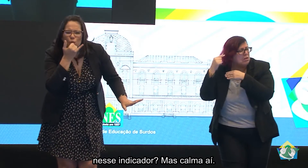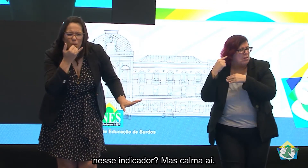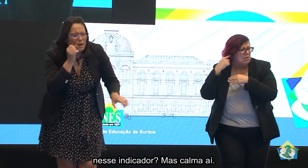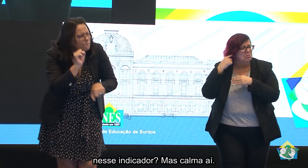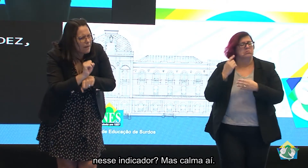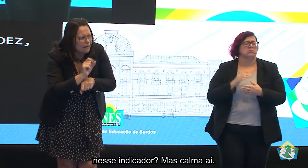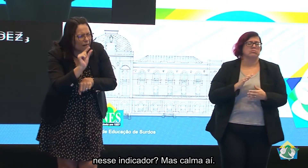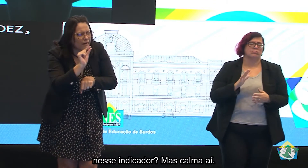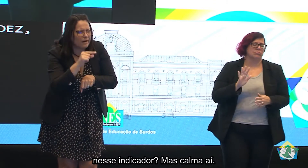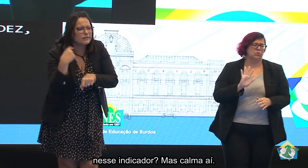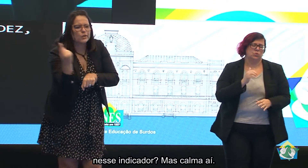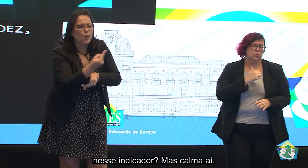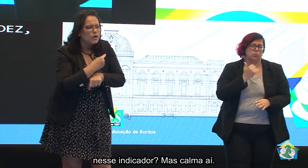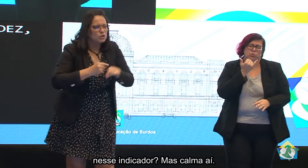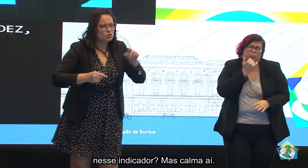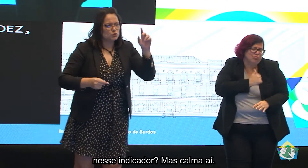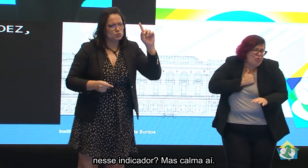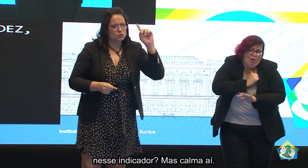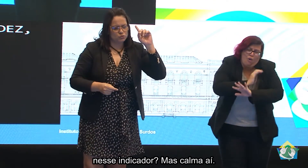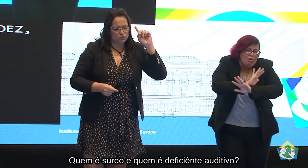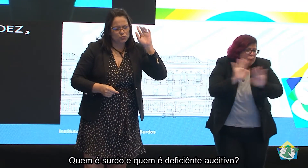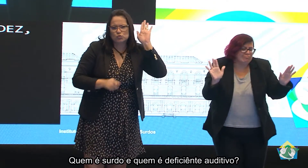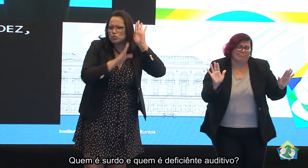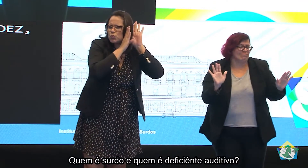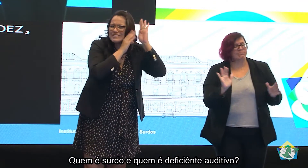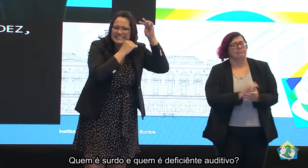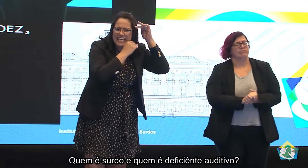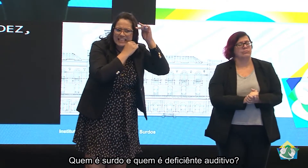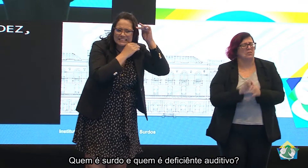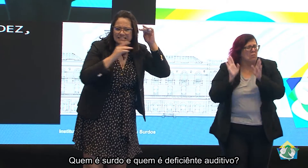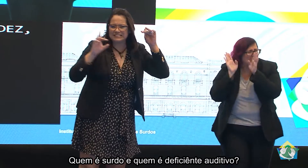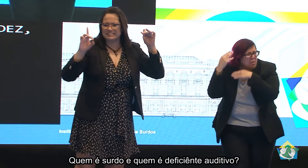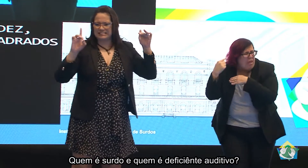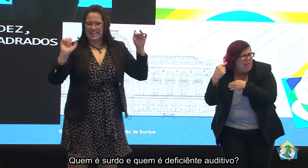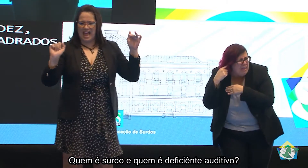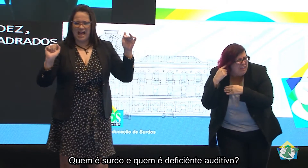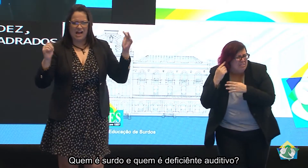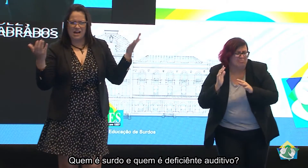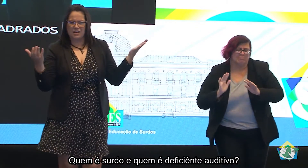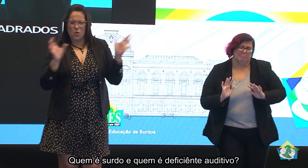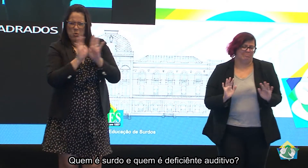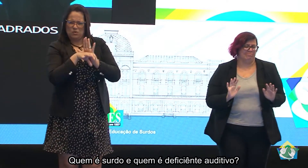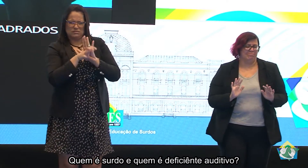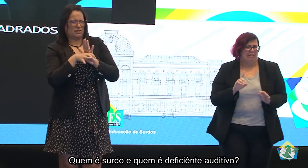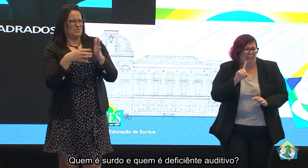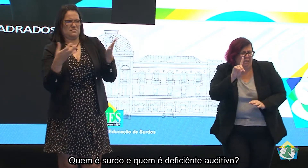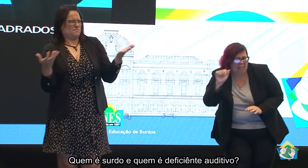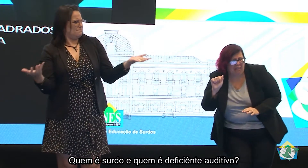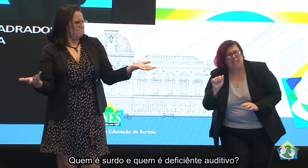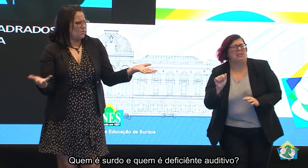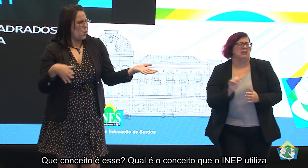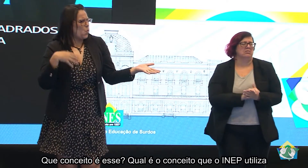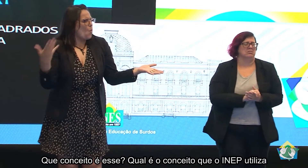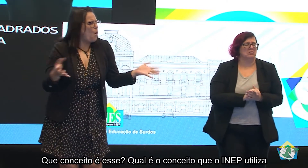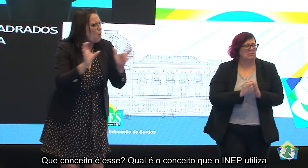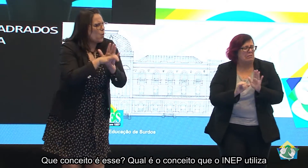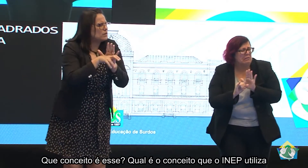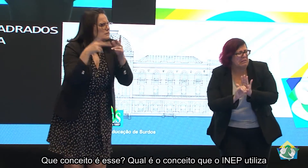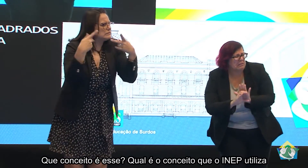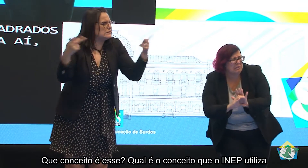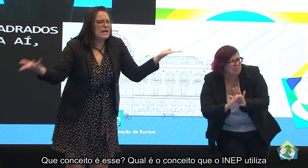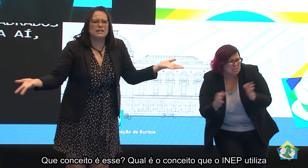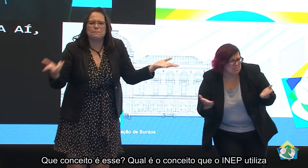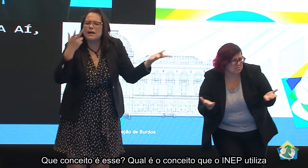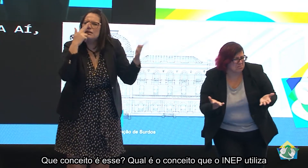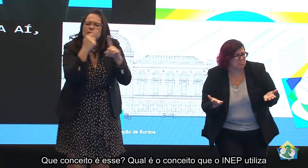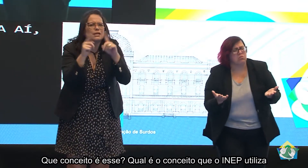indicador? Mas, calma aí. Quem é surdo, né? E quem é deficiente auditivo? Que conceito